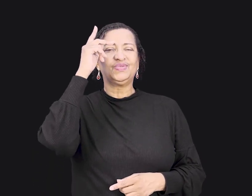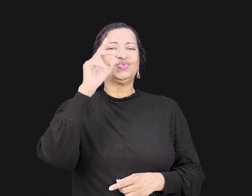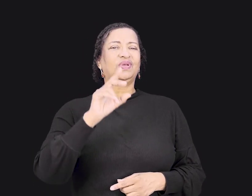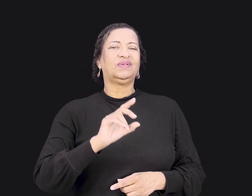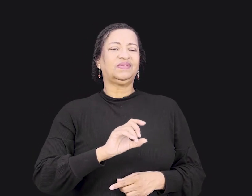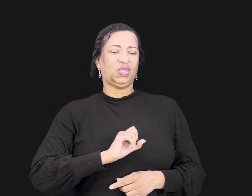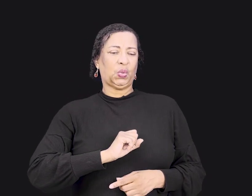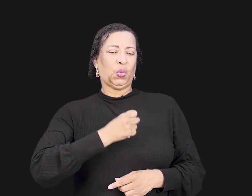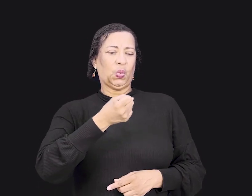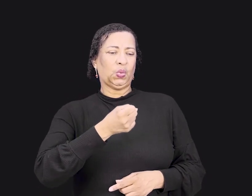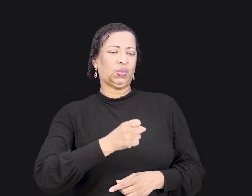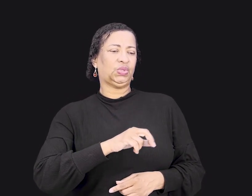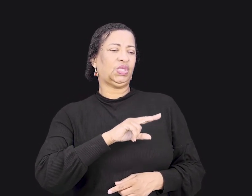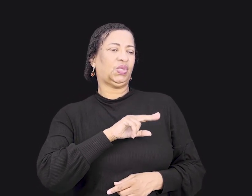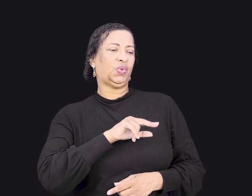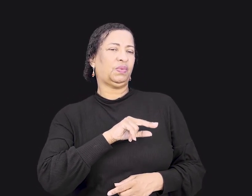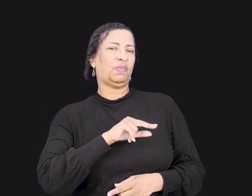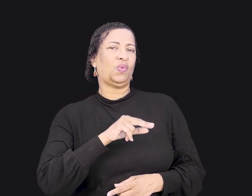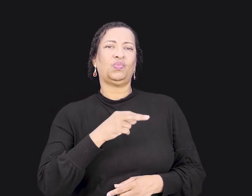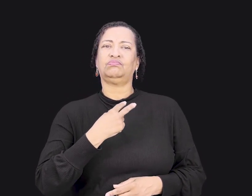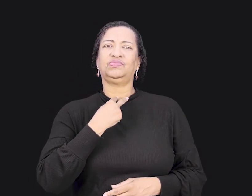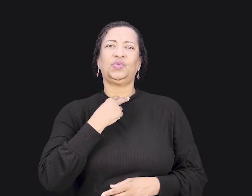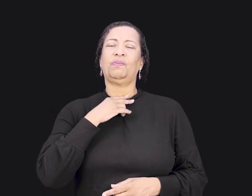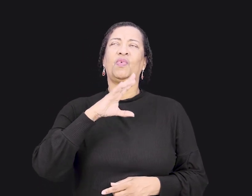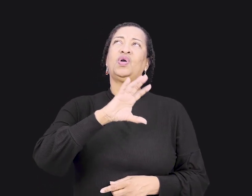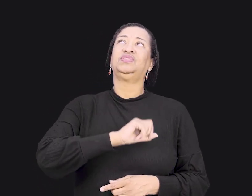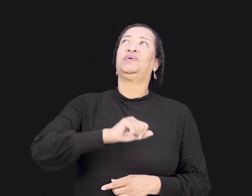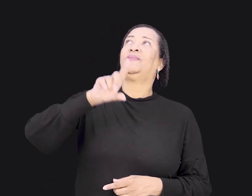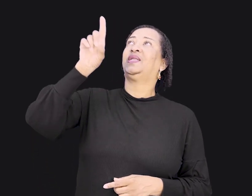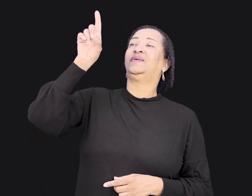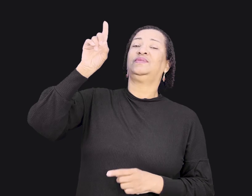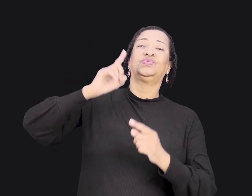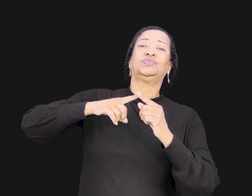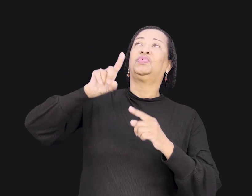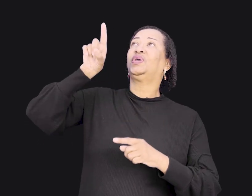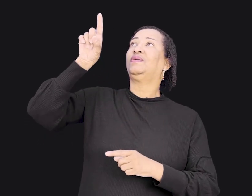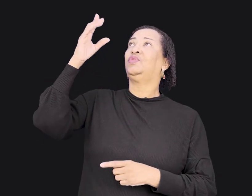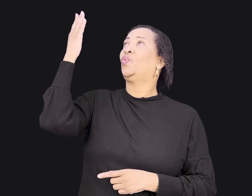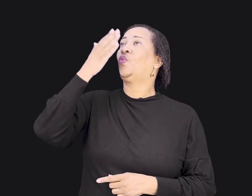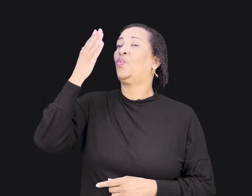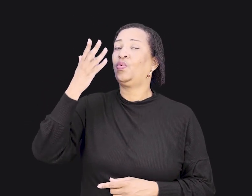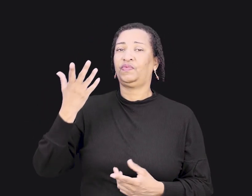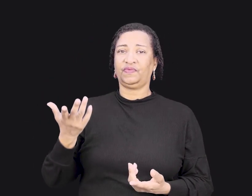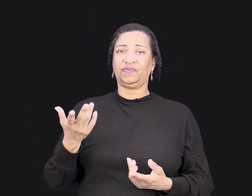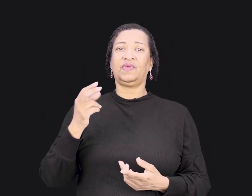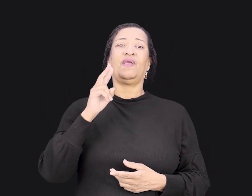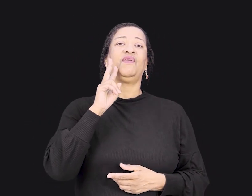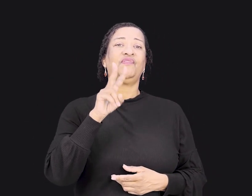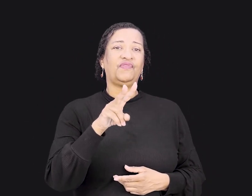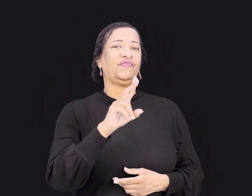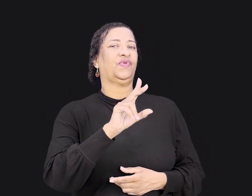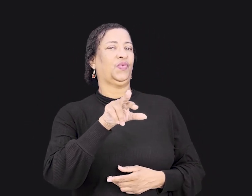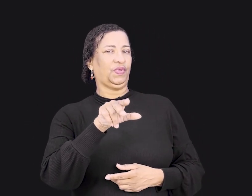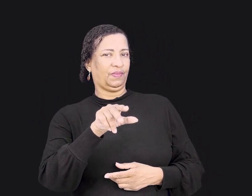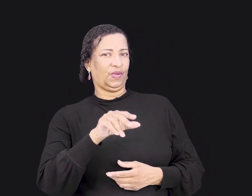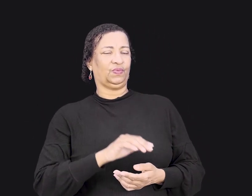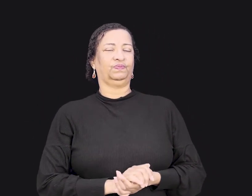a Deus. Aprendemos com este versículo de João que nosso amor por Deus e nosso amor pelo nosso